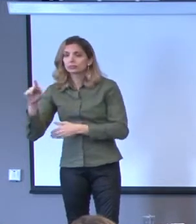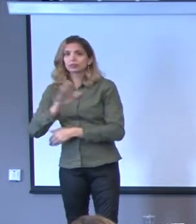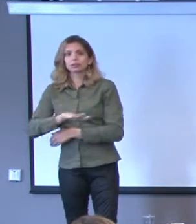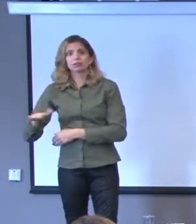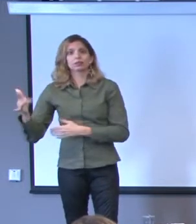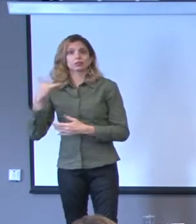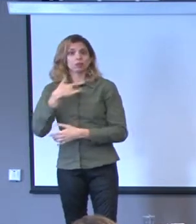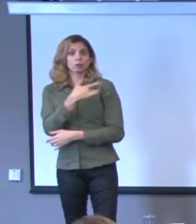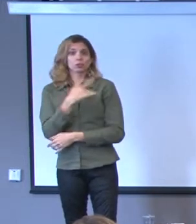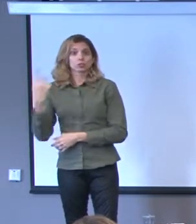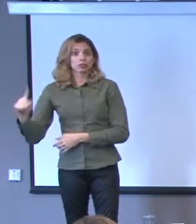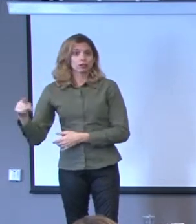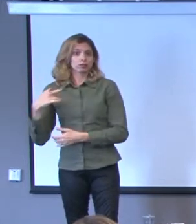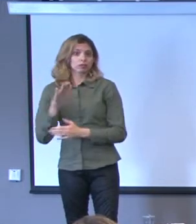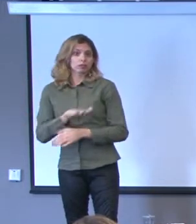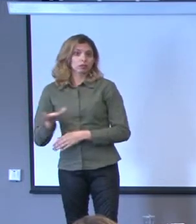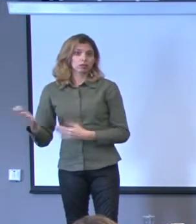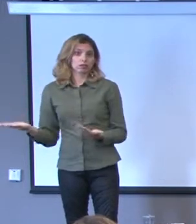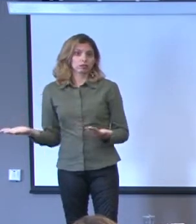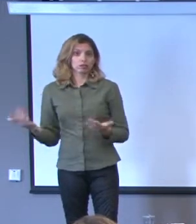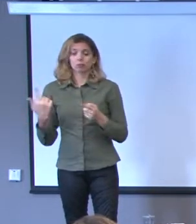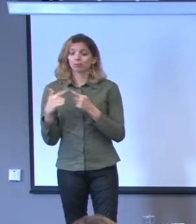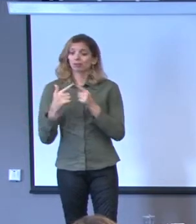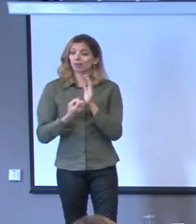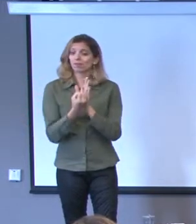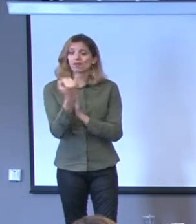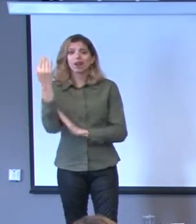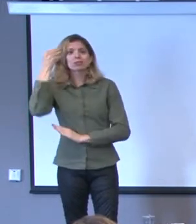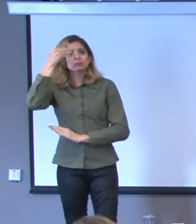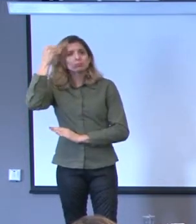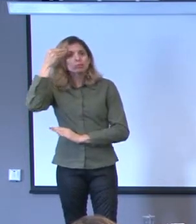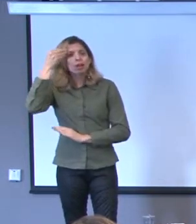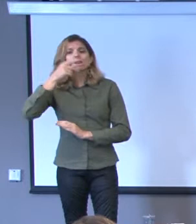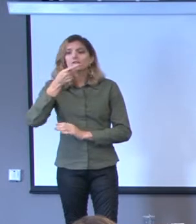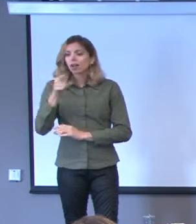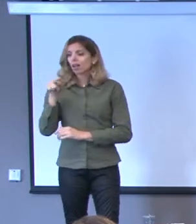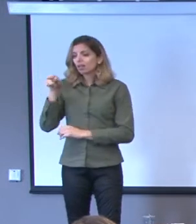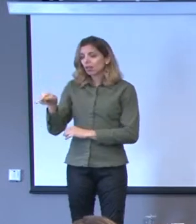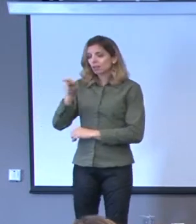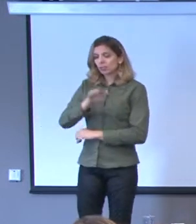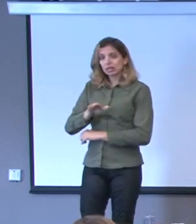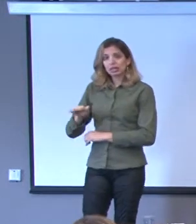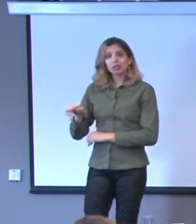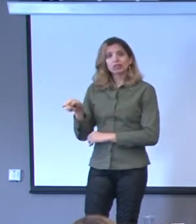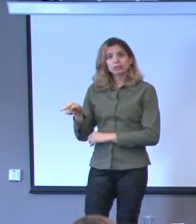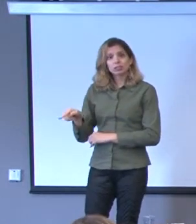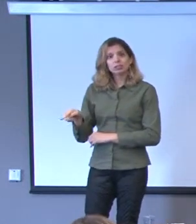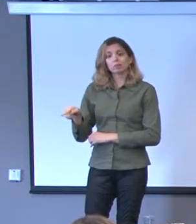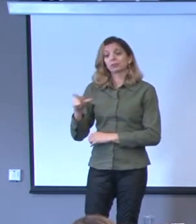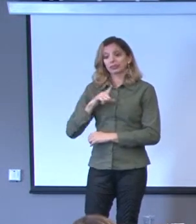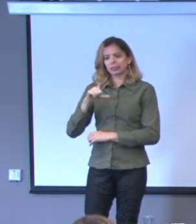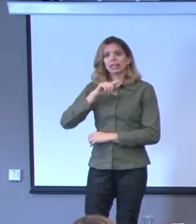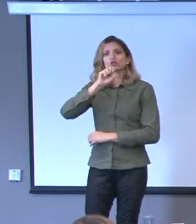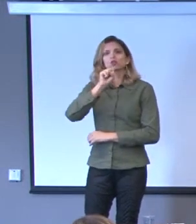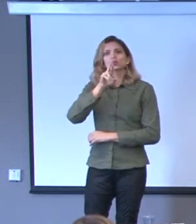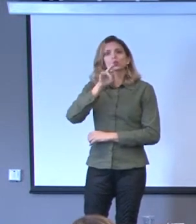criança. Porque diversos psiquiatras, psicanalistas dizem que uma criança que tem